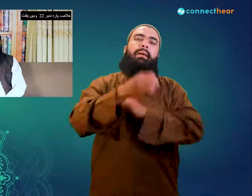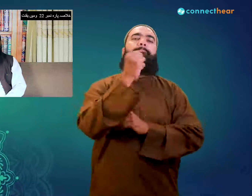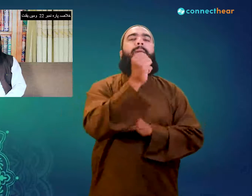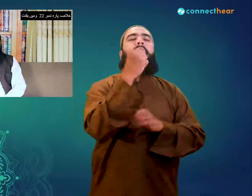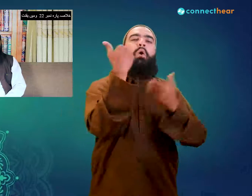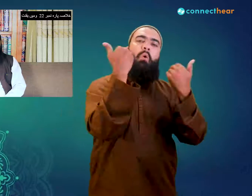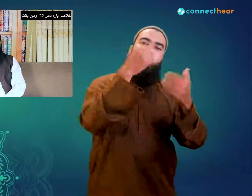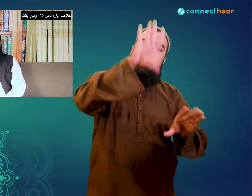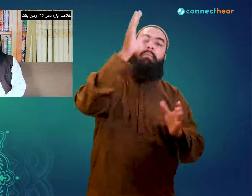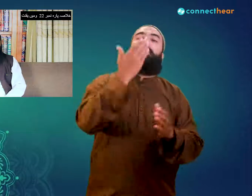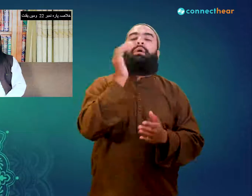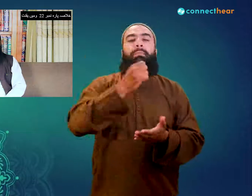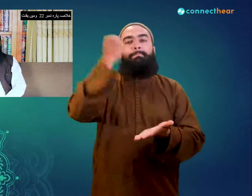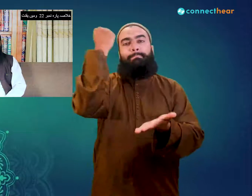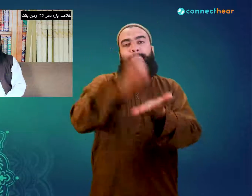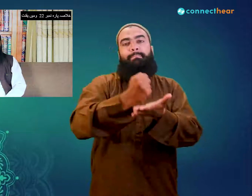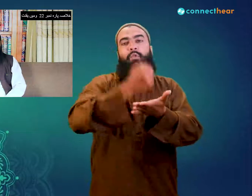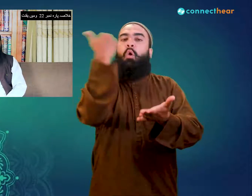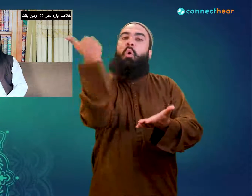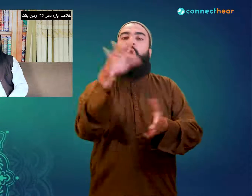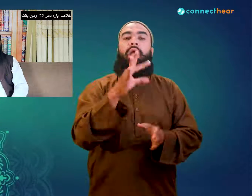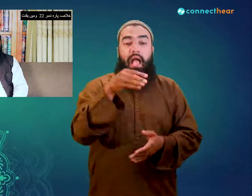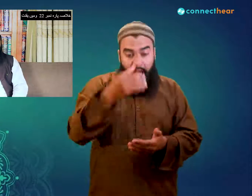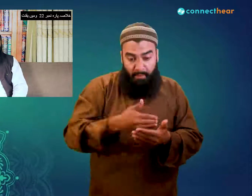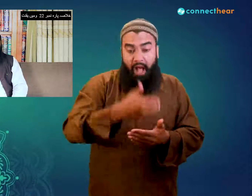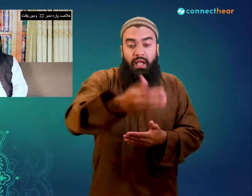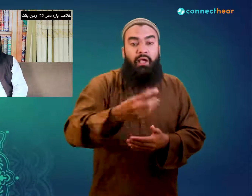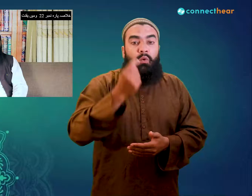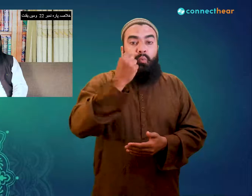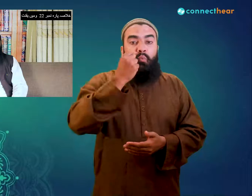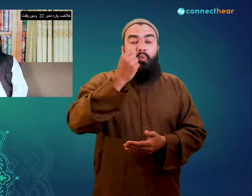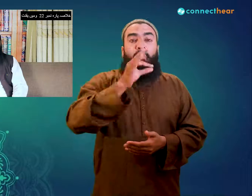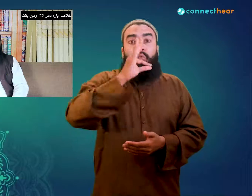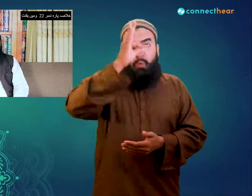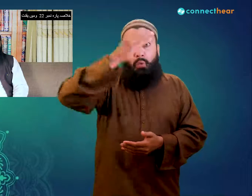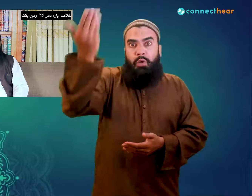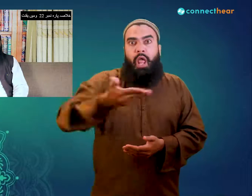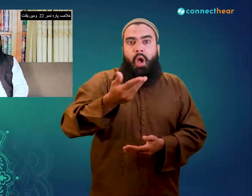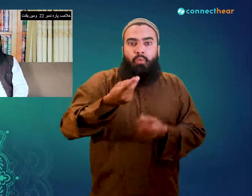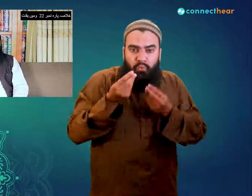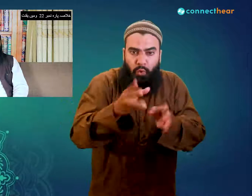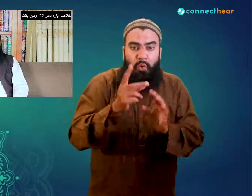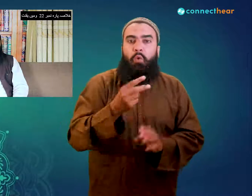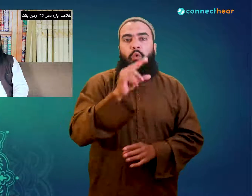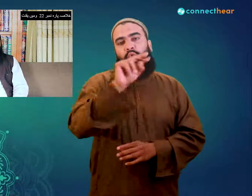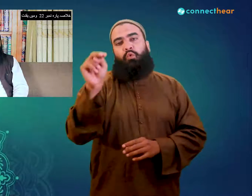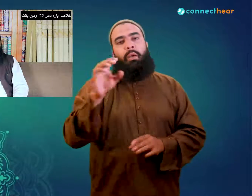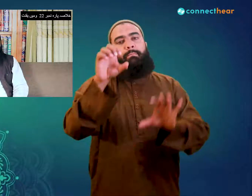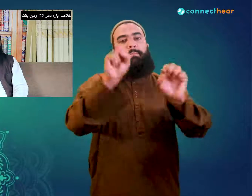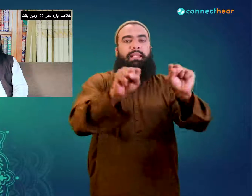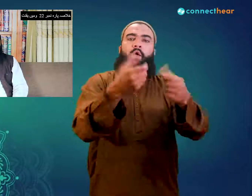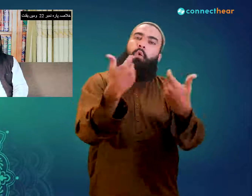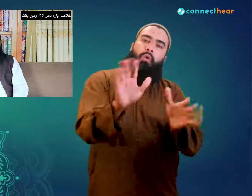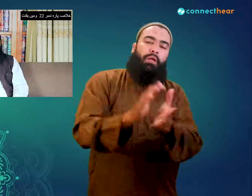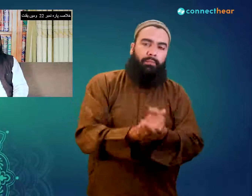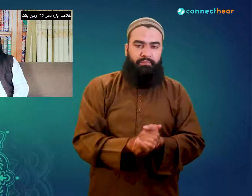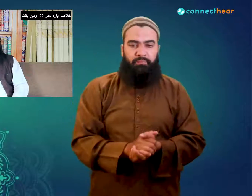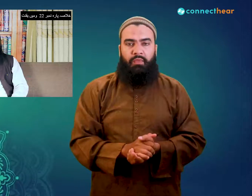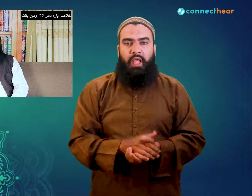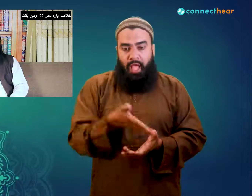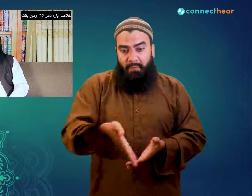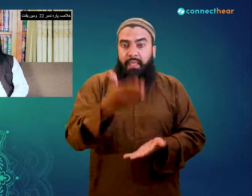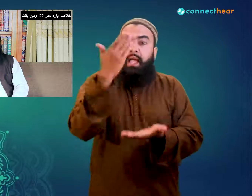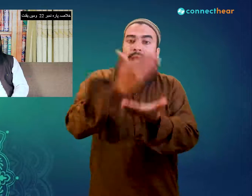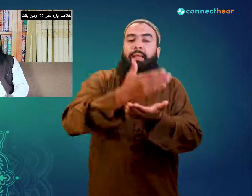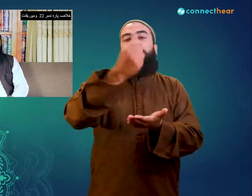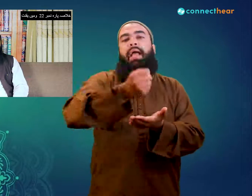اس پر مہر لگانے والے کہ اب مزید آگے یہ نبوت و رسالت کا سلسلہ نہیں چلے گا، اور یہیں